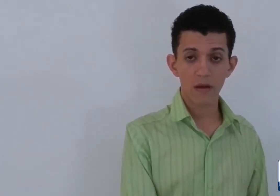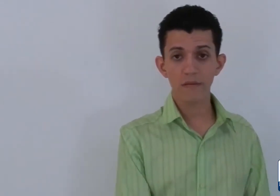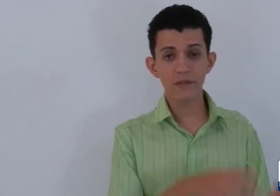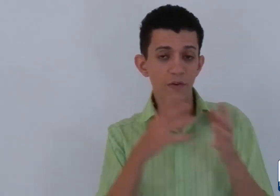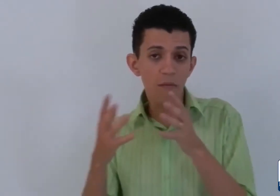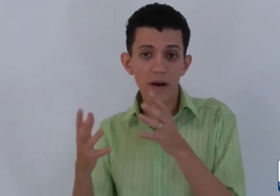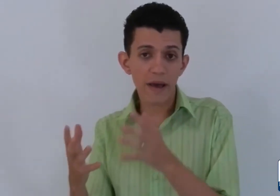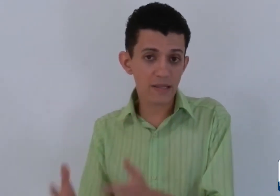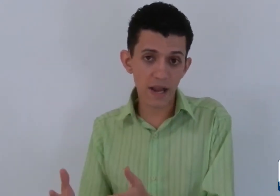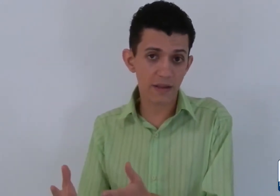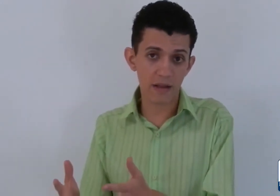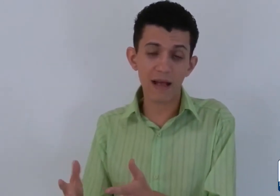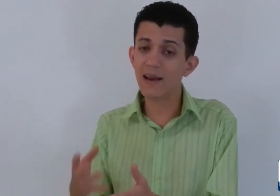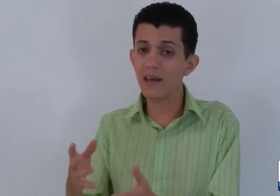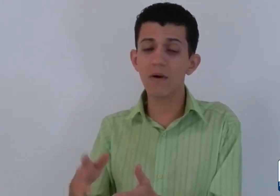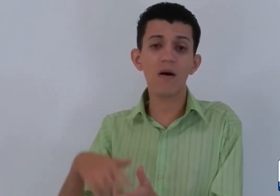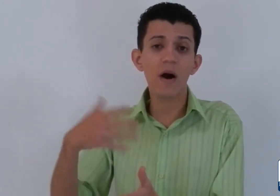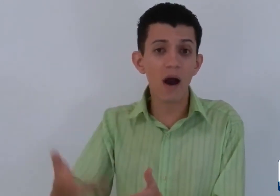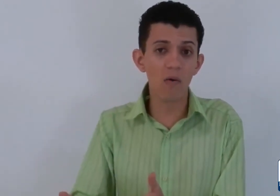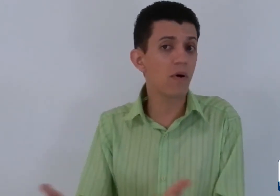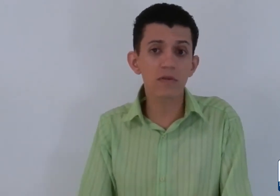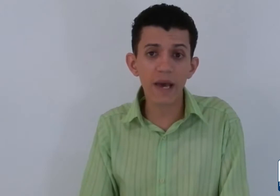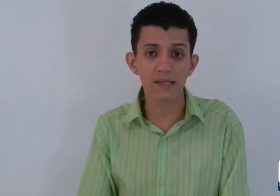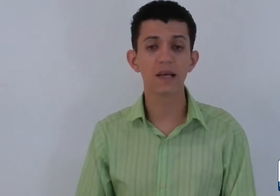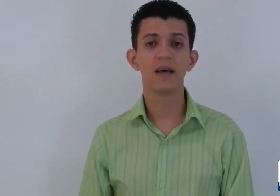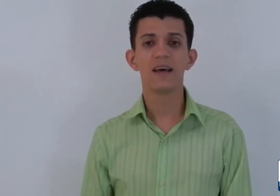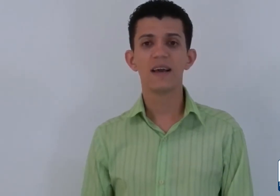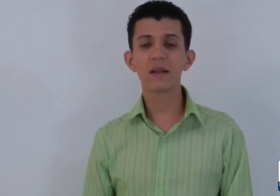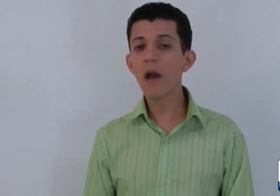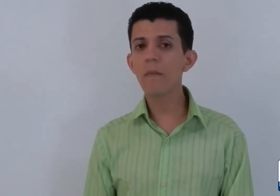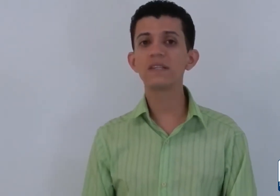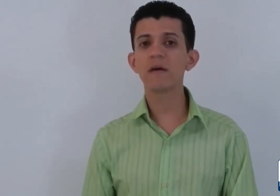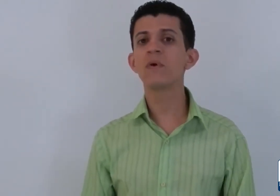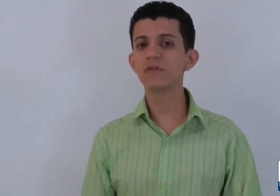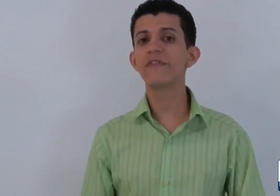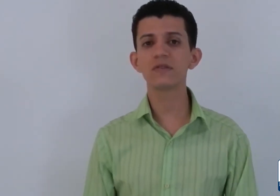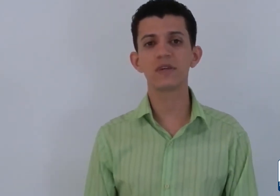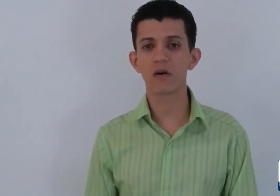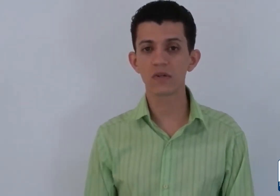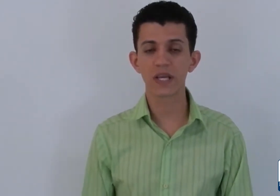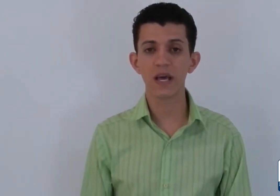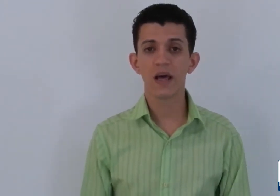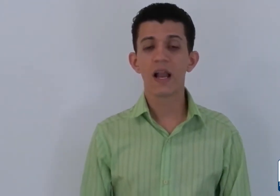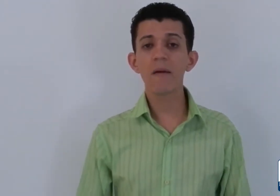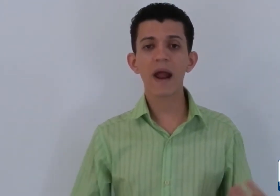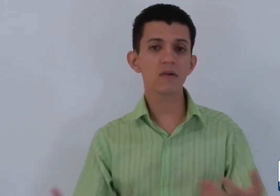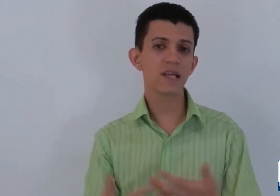de forma escrita, na língua oral, português. Então, realmente é muito difícil de ela conseguir lembrar os